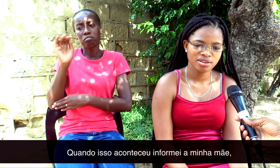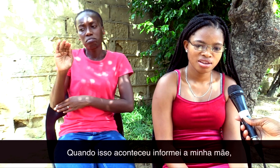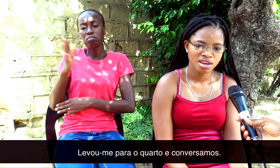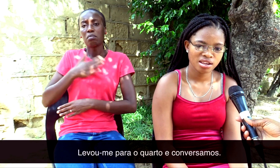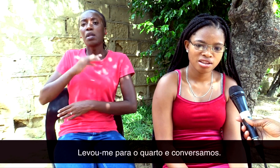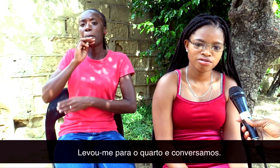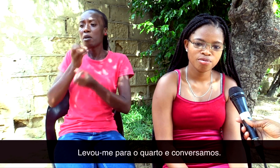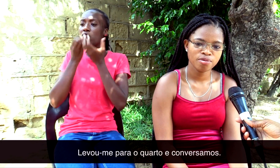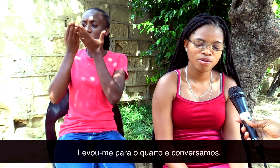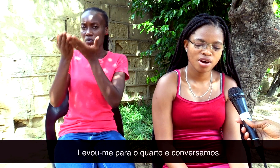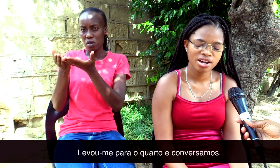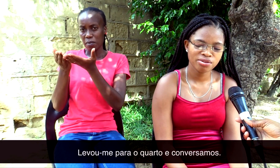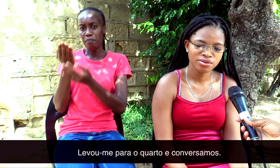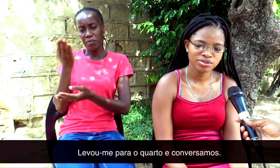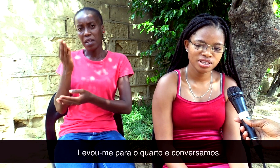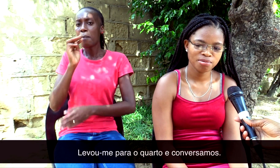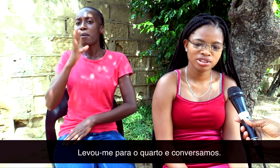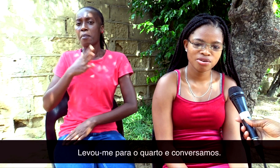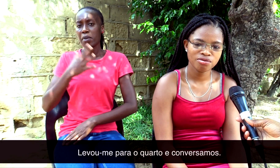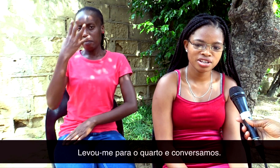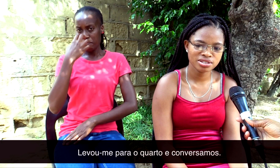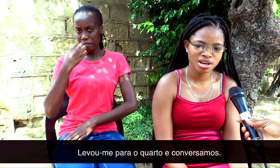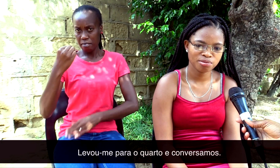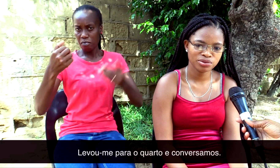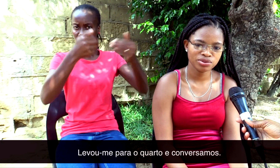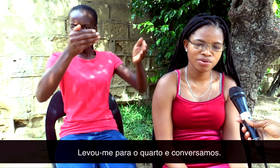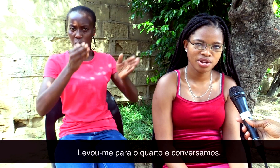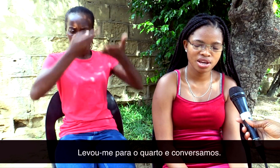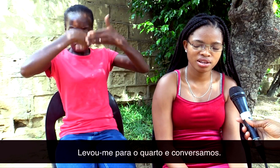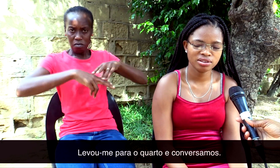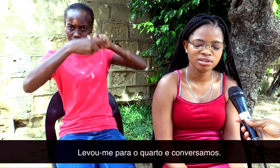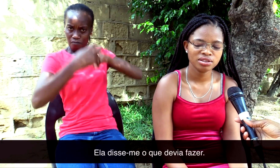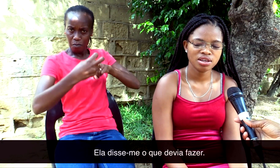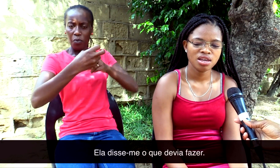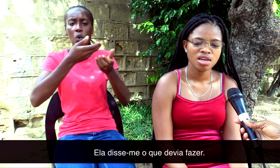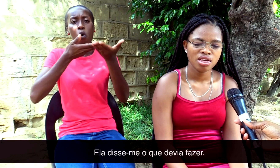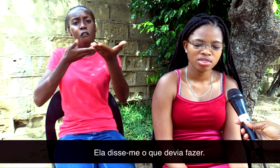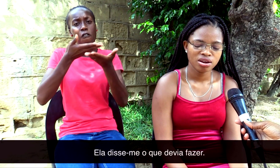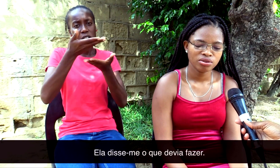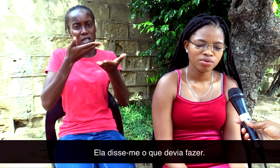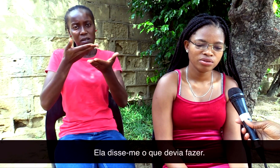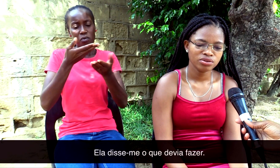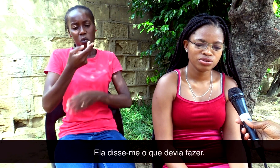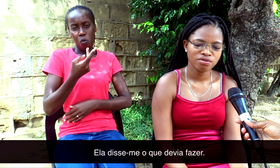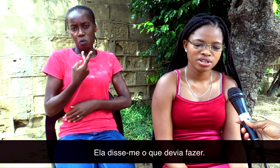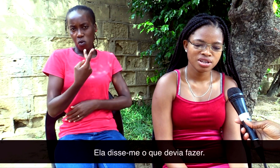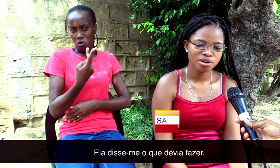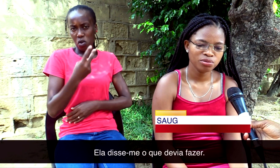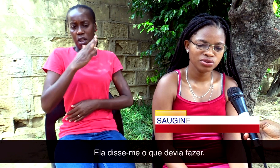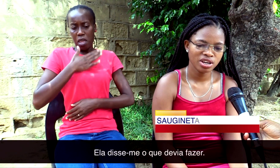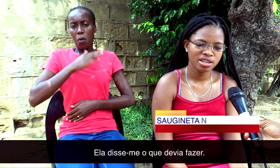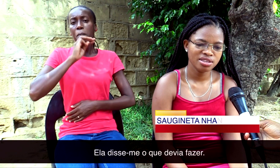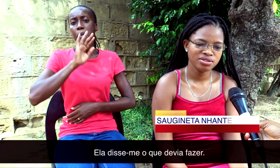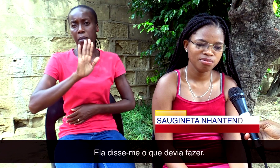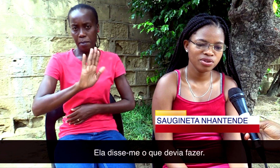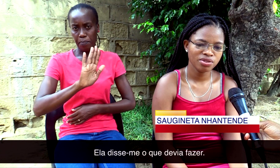mãe. Ela levou-me para o quarto, chegamos lá, conversamos, eu e ela. Então, quando nós